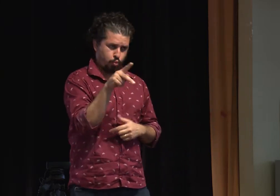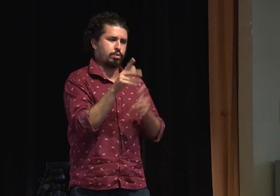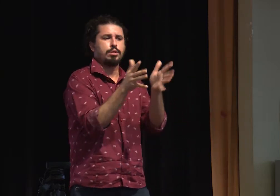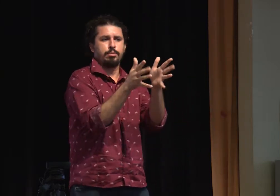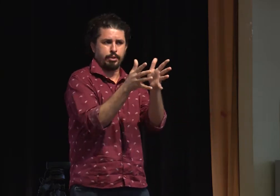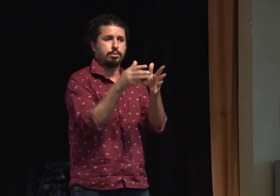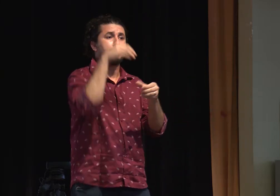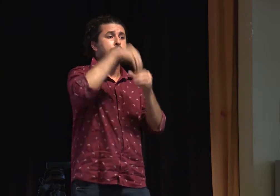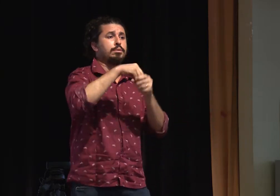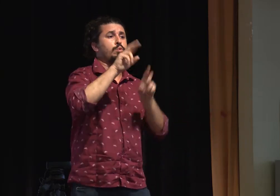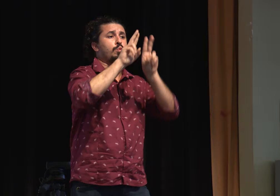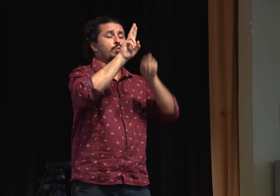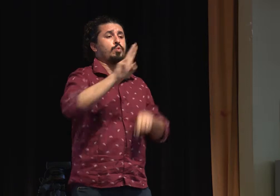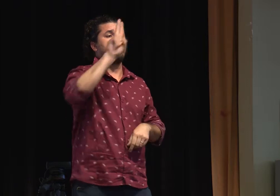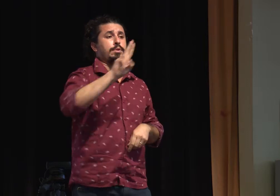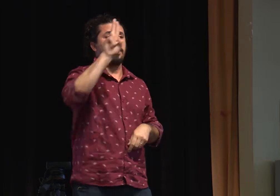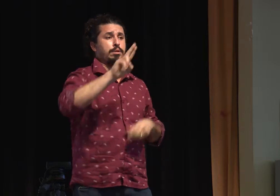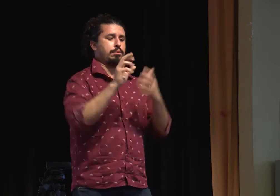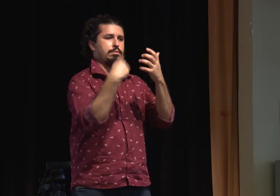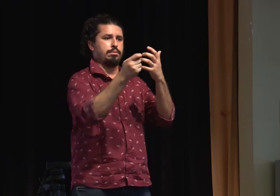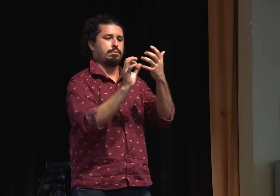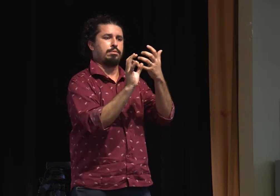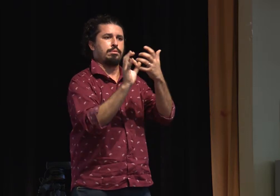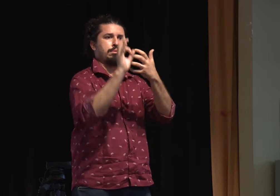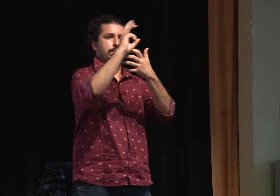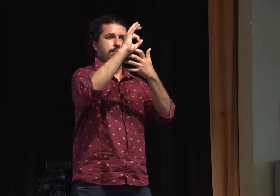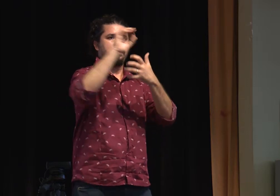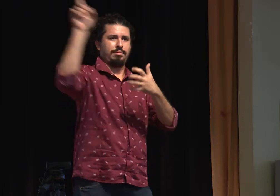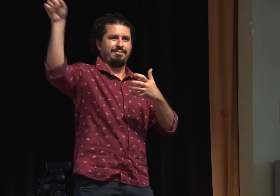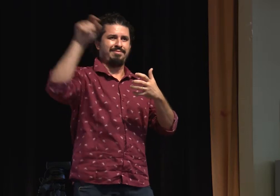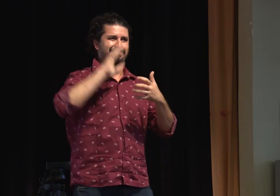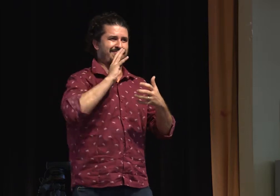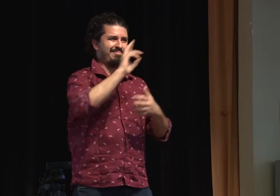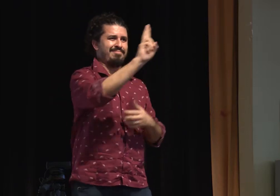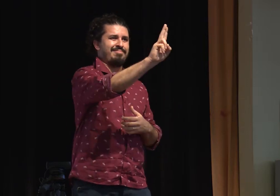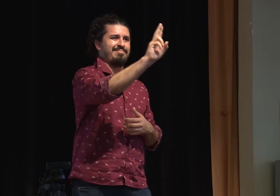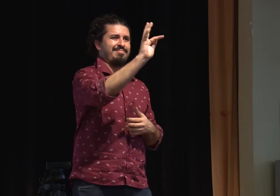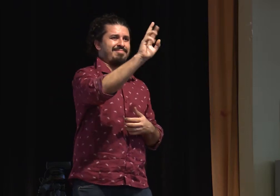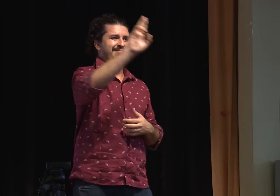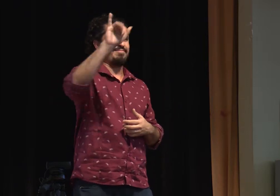sou professor de Libras dentro de uma universidade, dentro da Rural. Não sei se vocês conhecem,